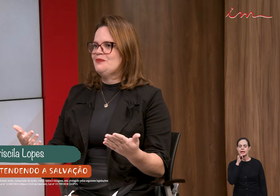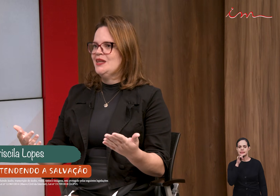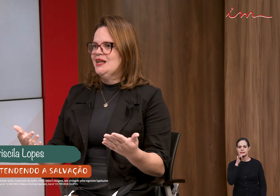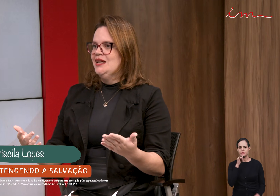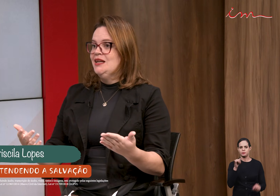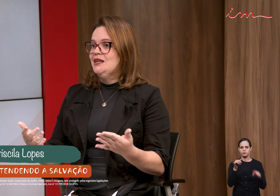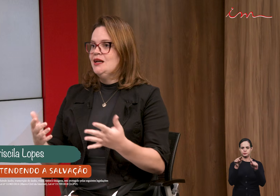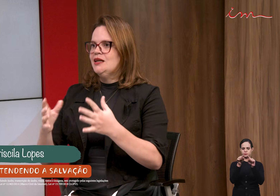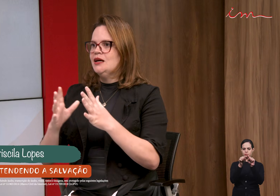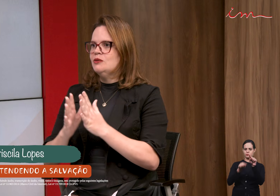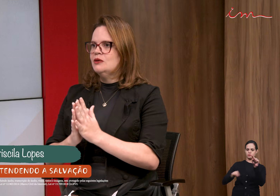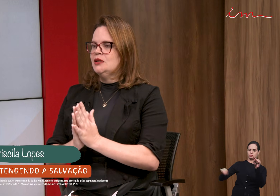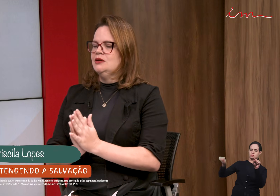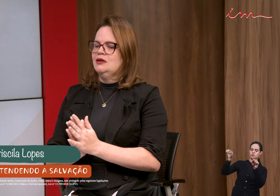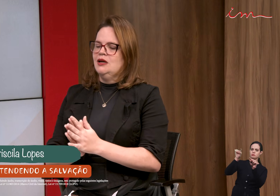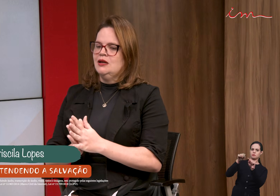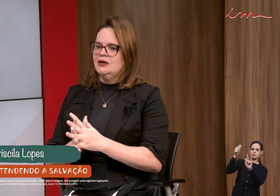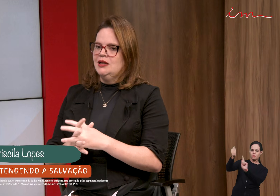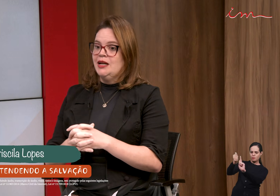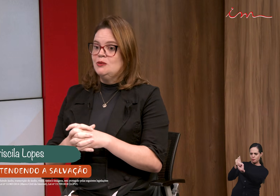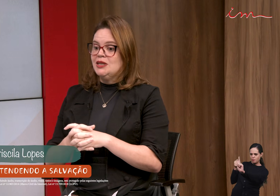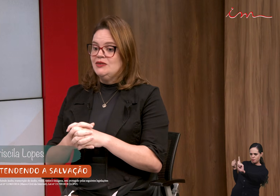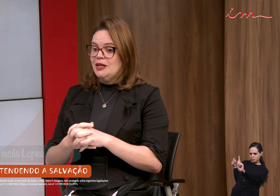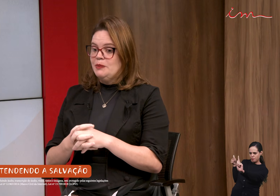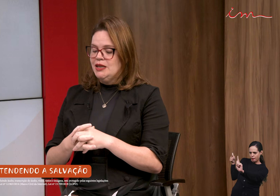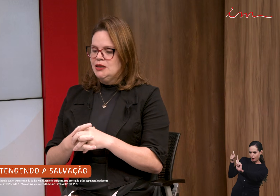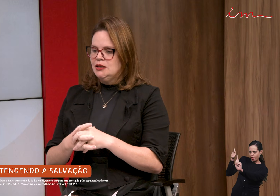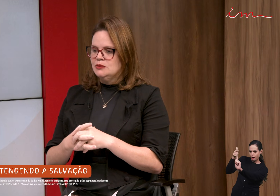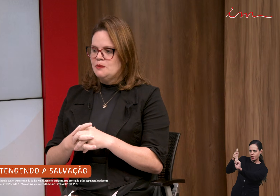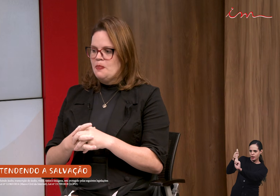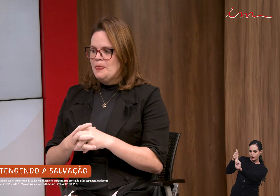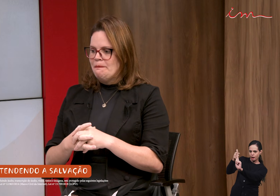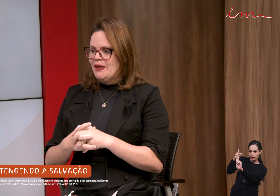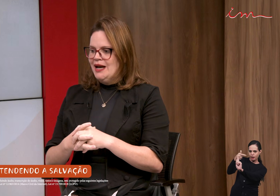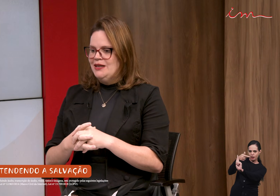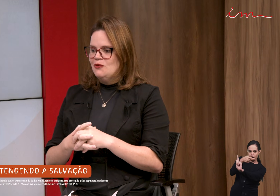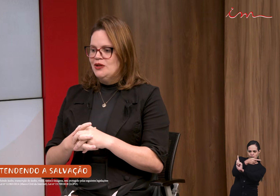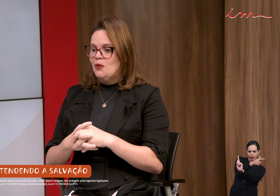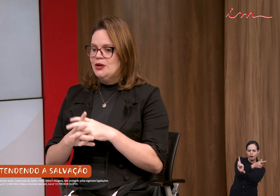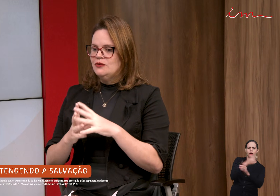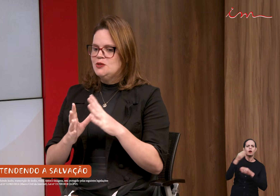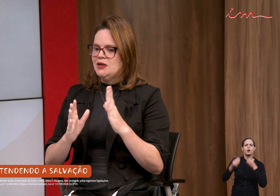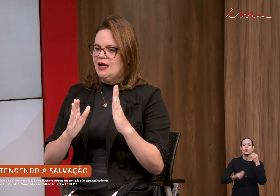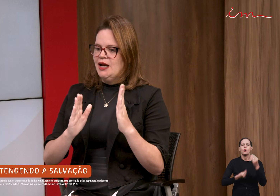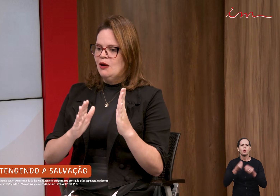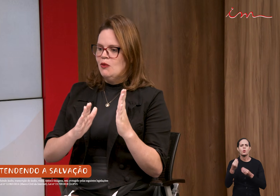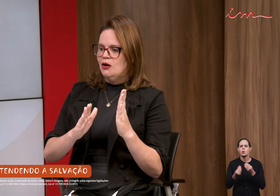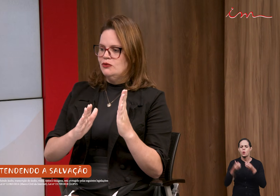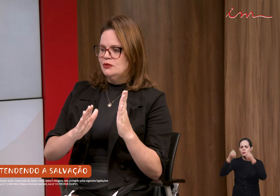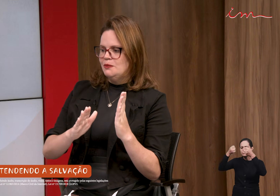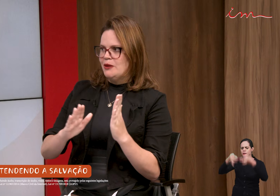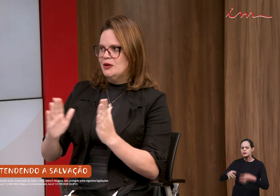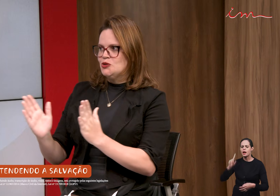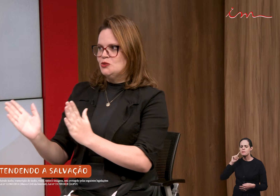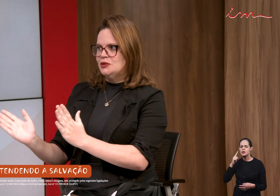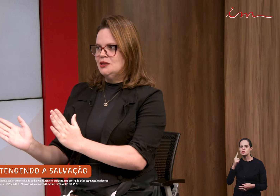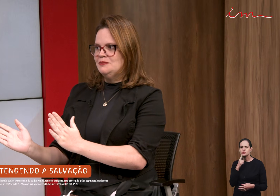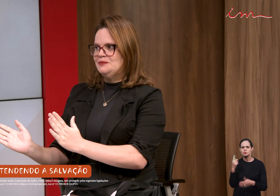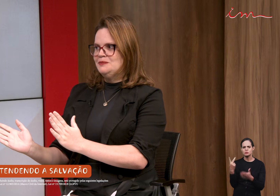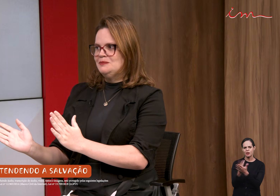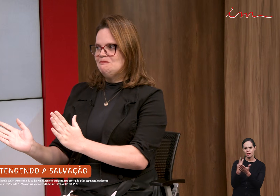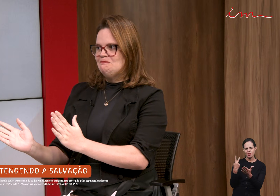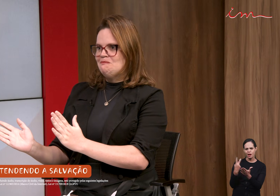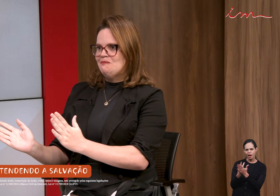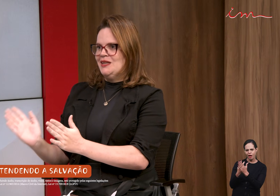alvo. E aí, na hora, era eu que estava interpretando, aí eu falei, como é que eu vou explicar errar o alvo para uma